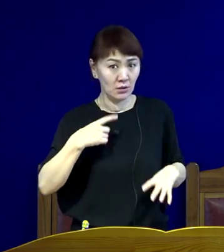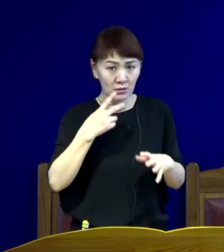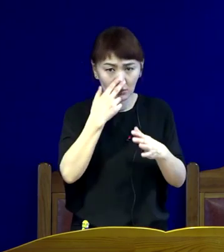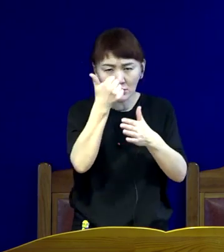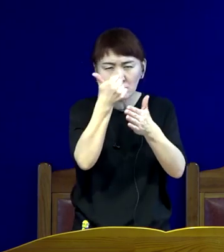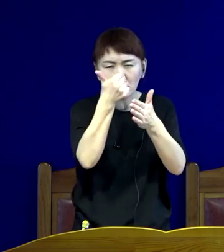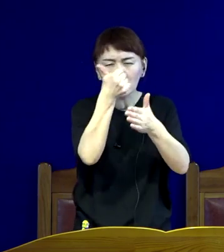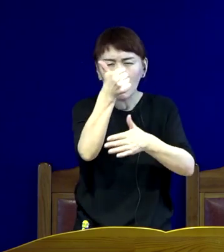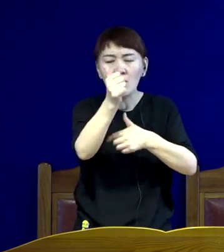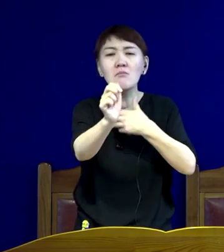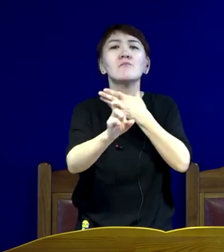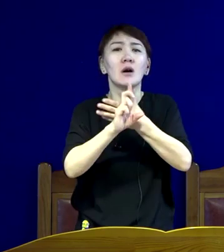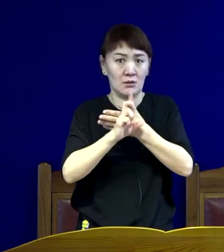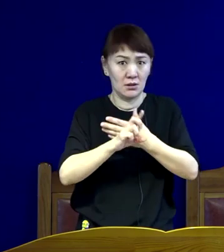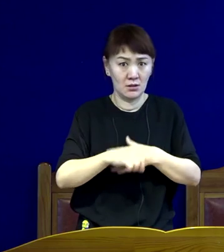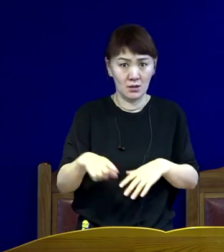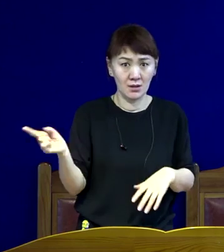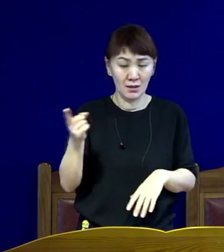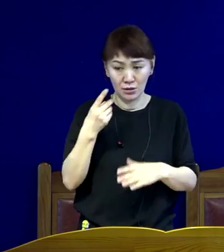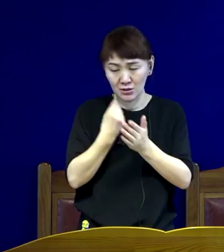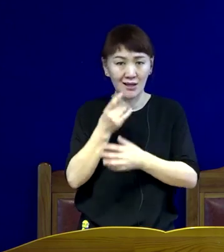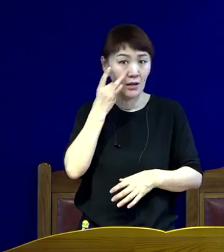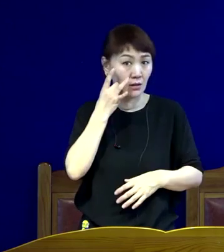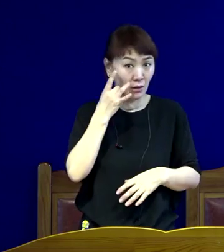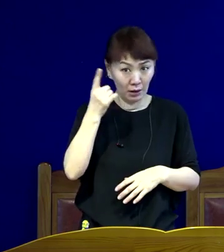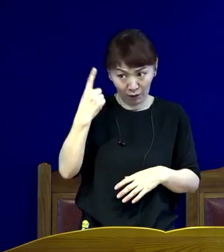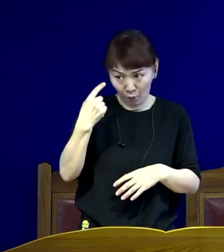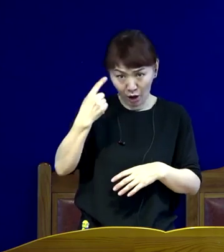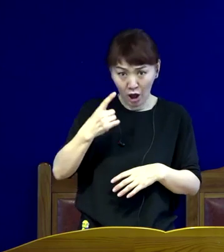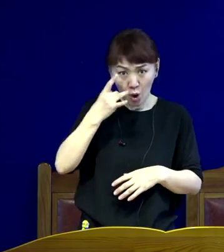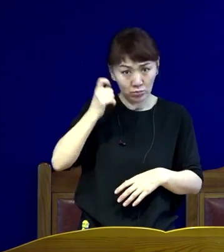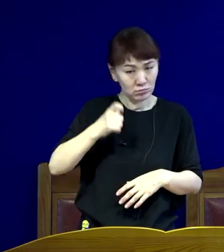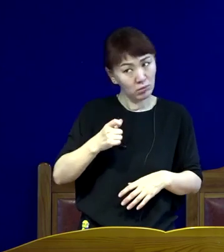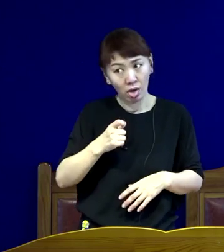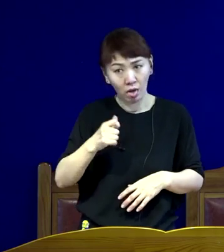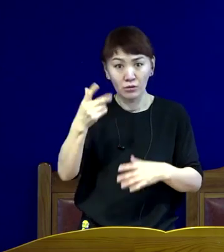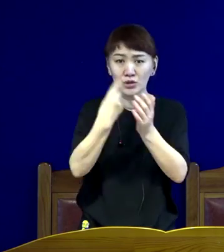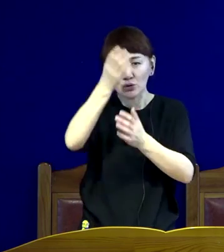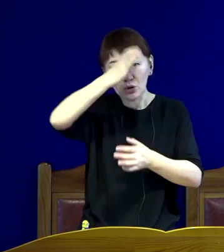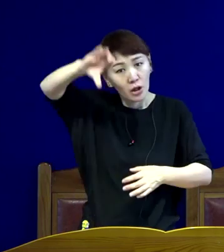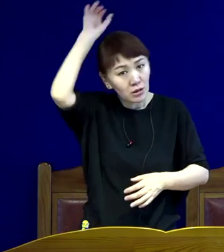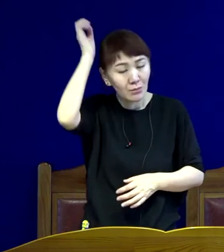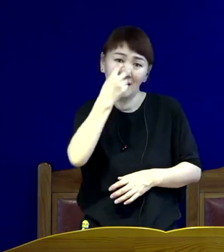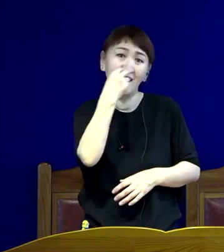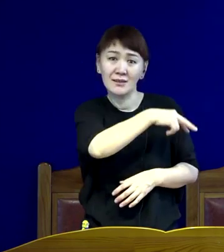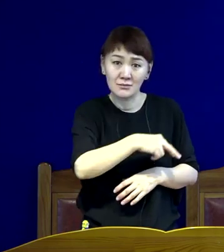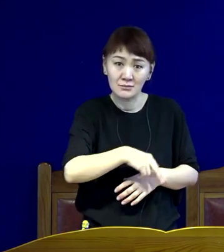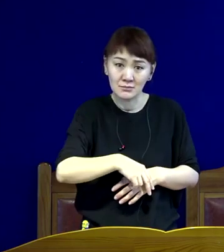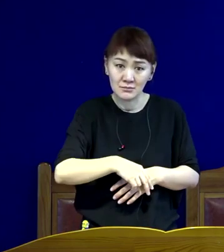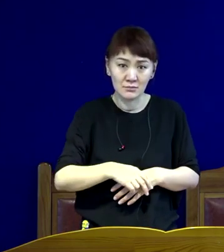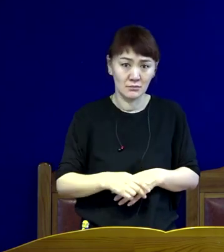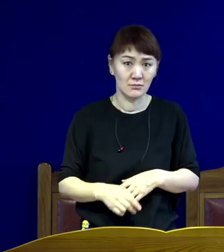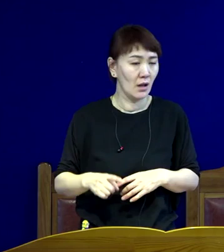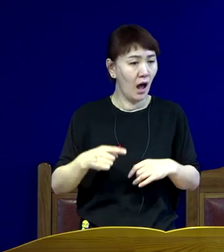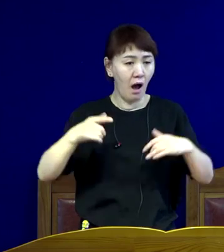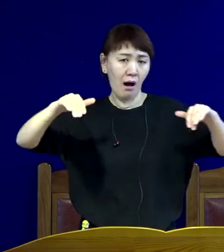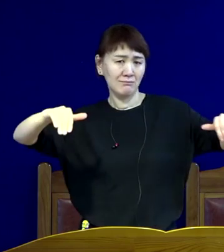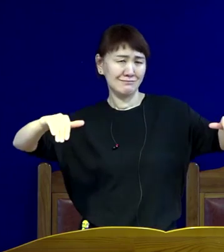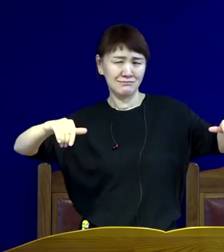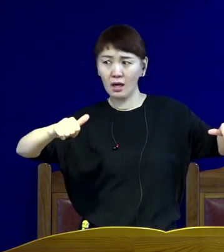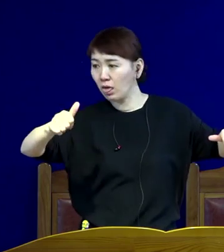олон эхнэрээсээ болоод хааны сэтгэл хувирсан шүү дээ. Йовын эхнэрийг харъя.